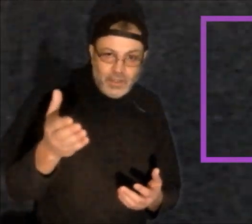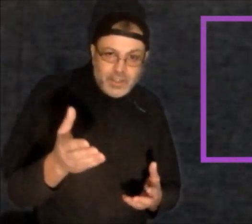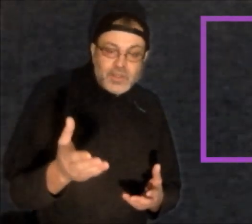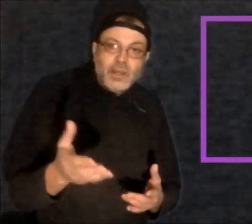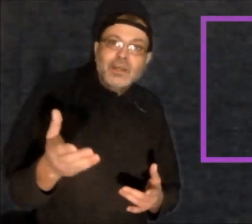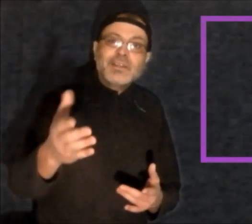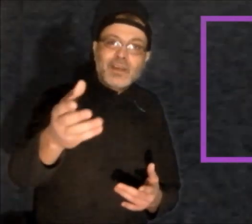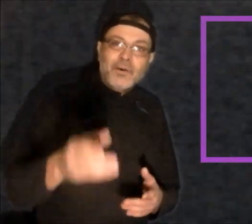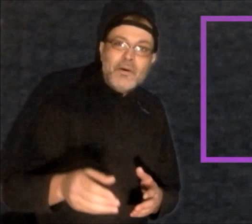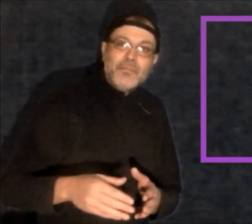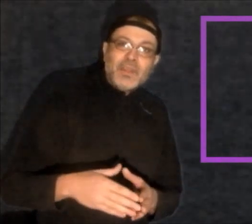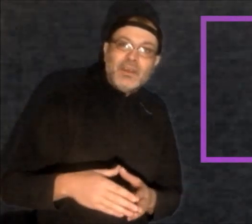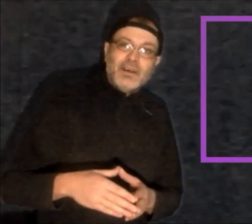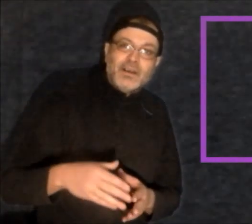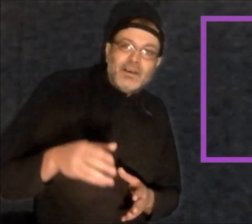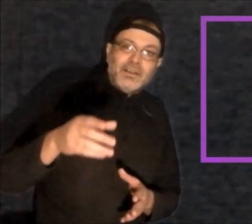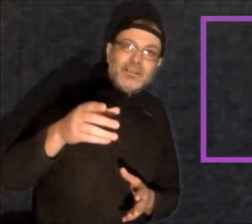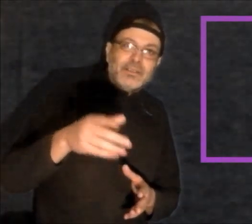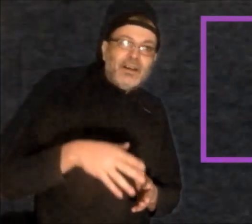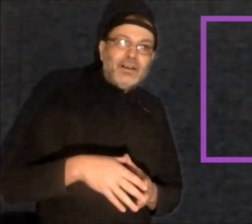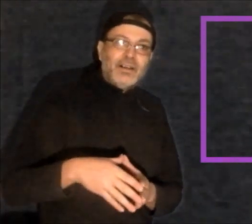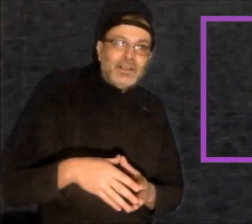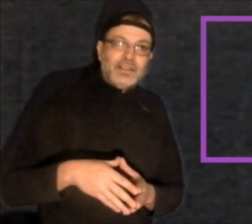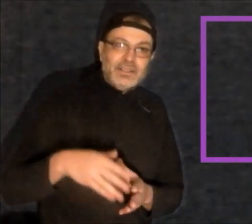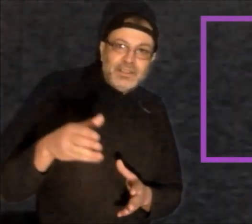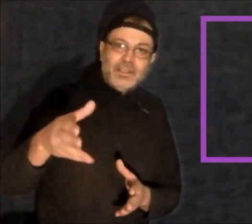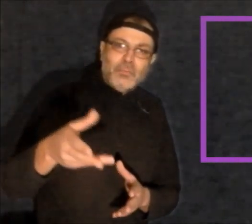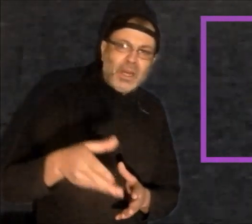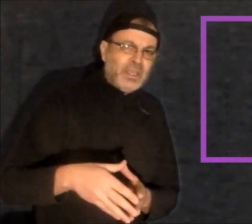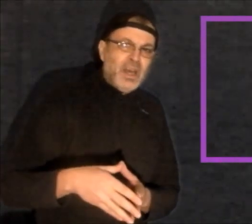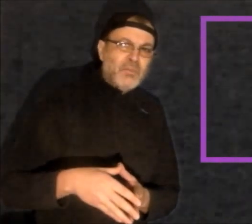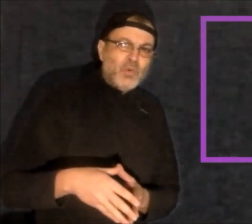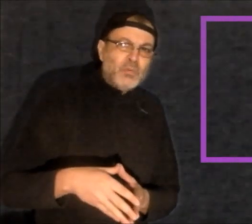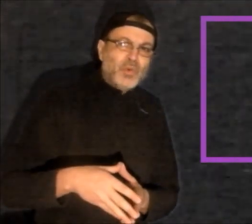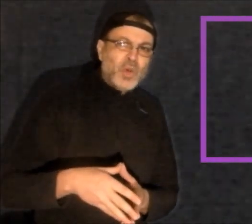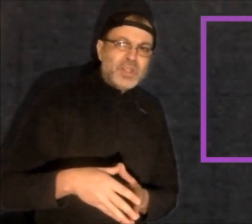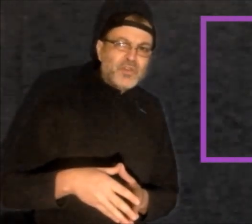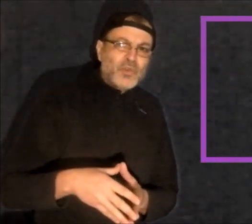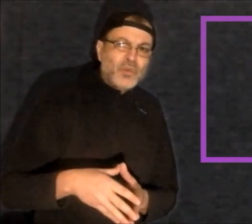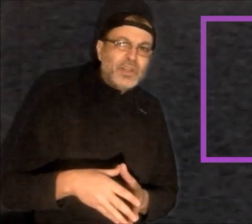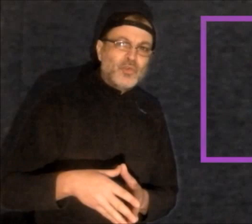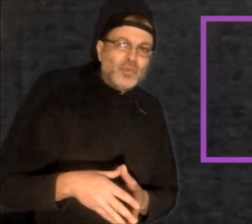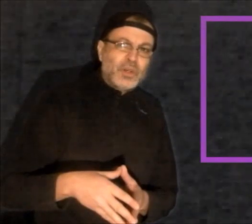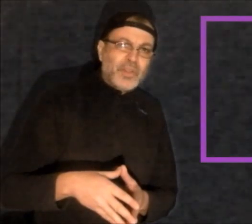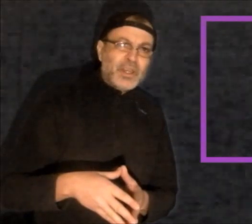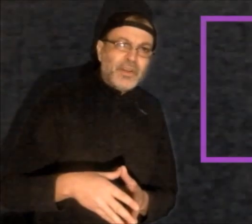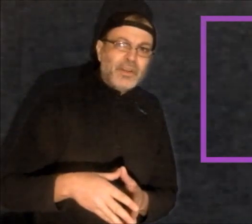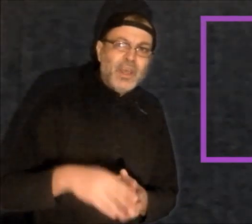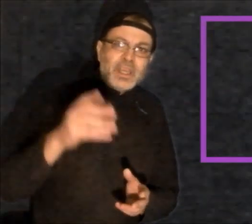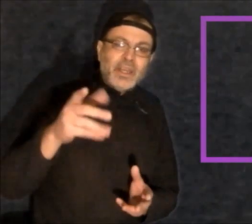ففيها قصة قصة تاع لي عمر الخيام أو أبو نواس، لست أتذكر،